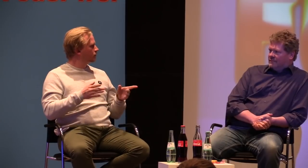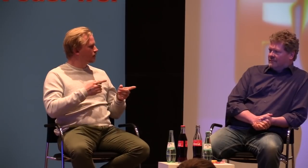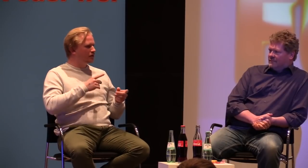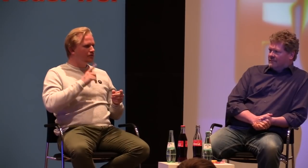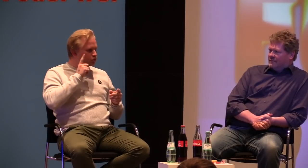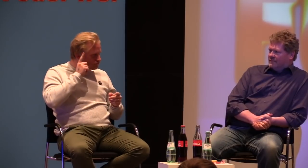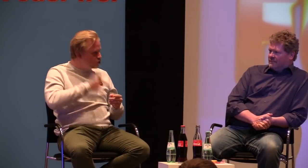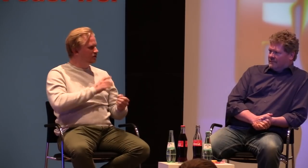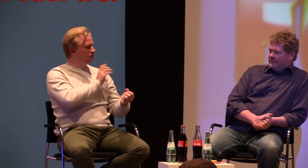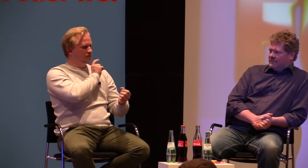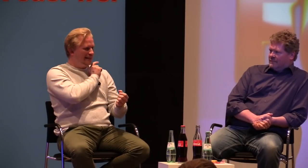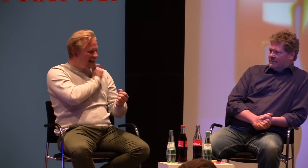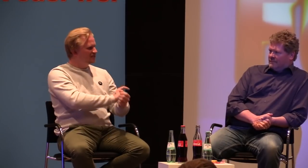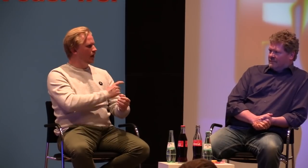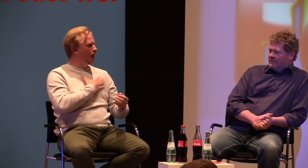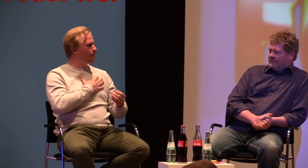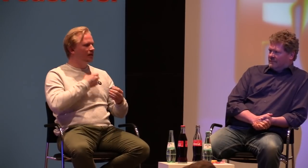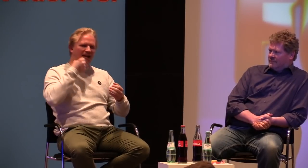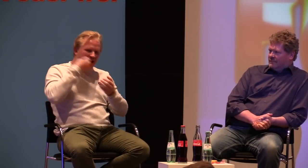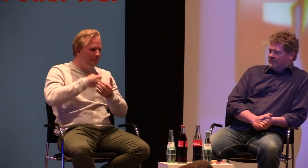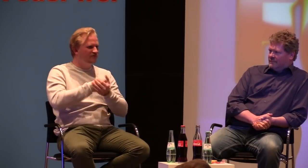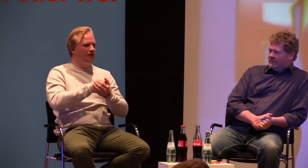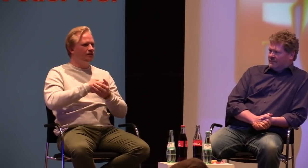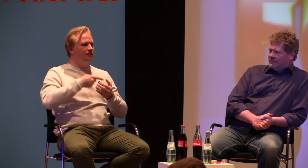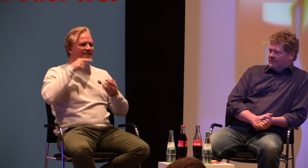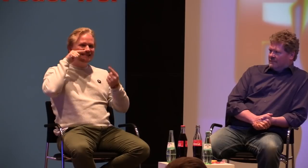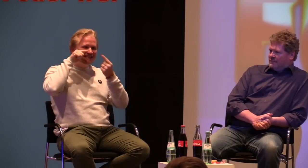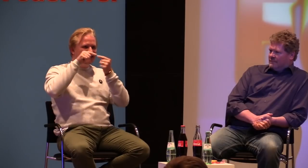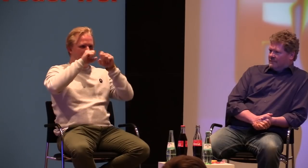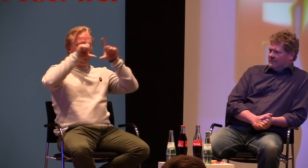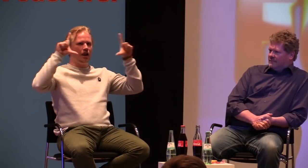mit einem Baby auch, wenn man dem Baby immer wieder sagt, dem Kleinkind immer wieder sagt, du darfst nicht laufen,